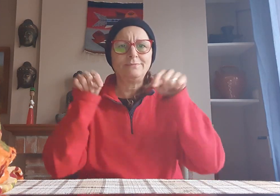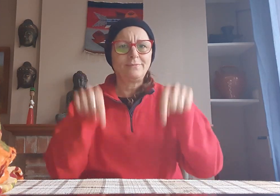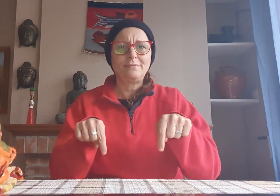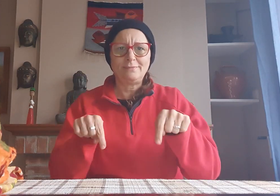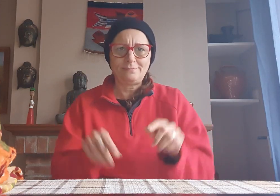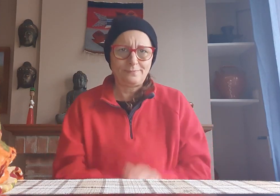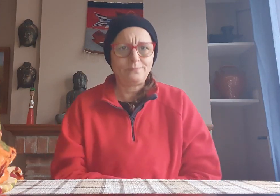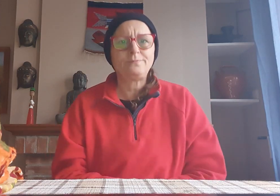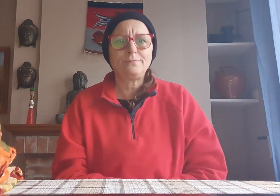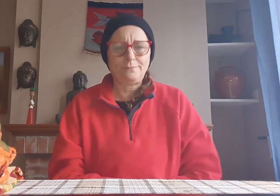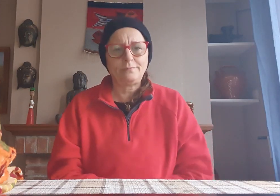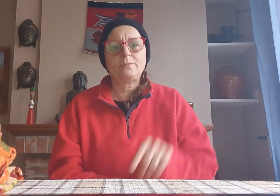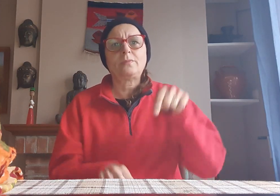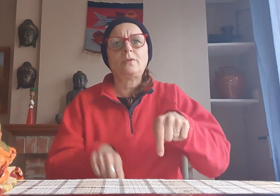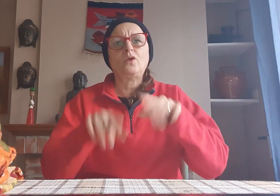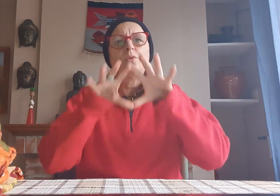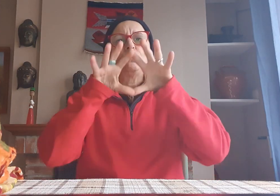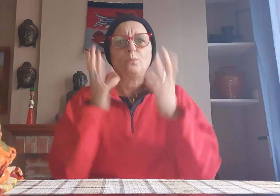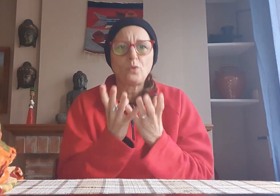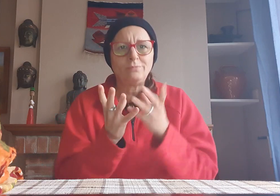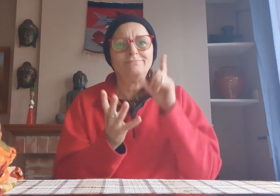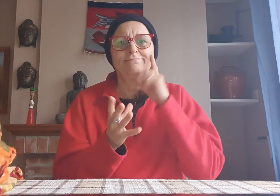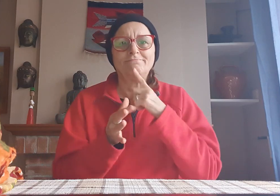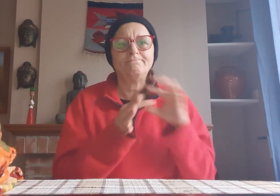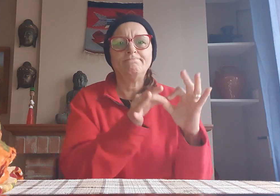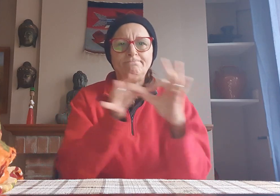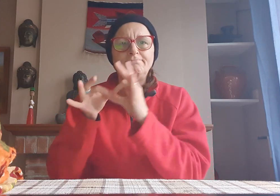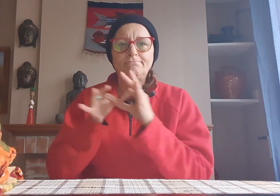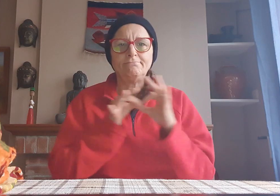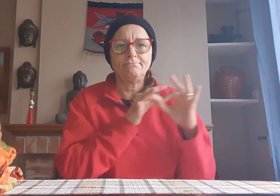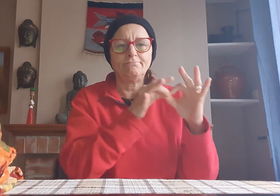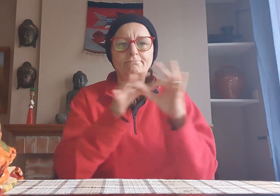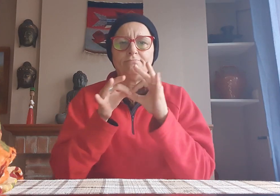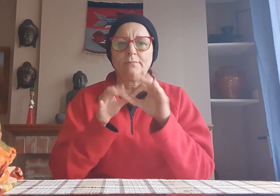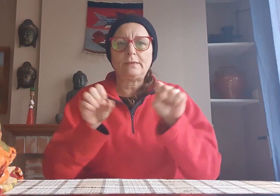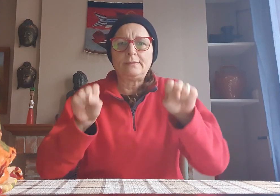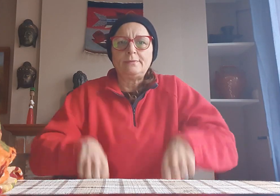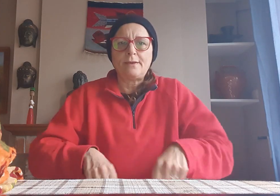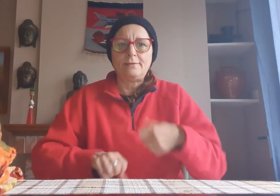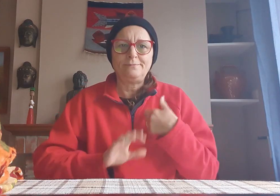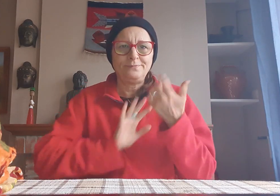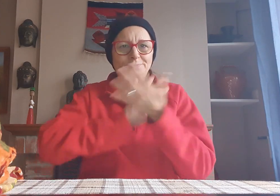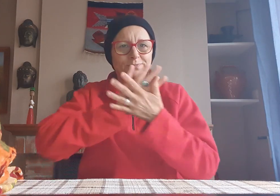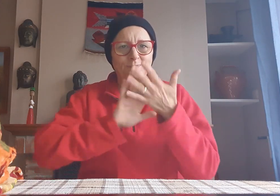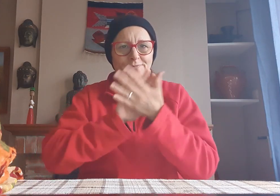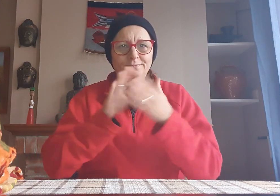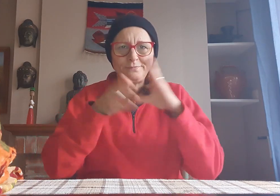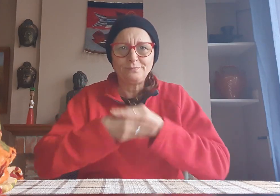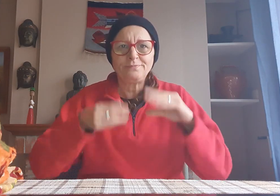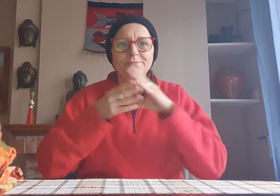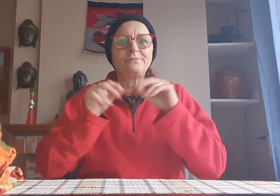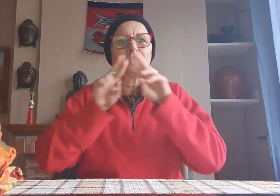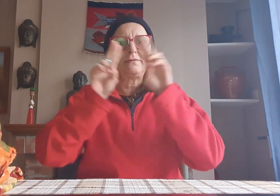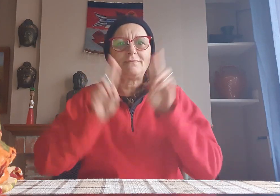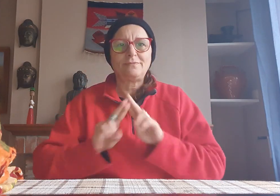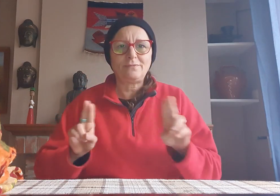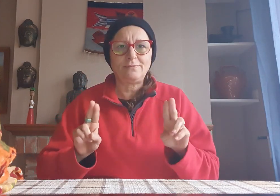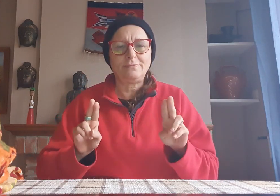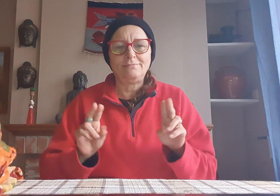han desaparecido. Nunca hubiera pensado que funcionaría tan bien. No vuelva a dejar el suelo hecho un desastre con restos de piel muerta ni se gaste más de 50 euros